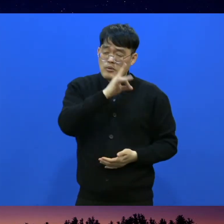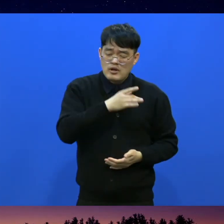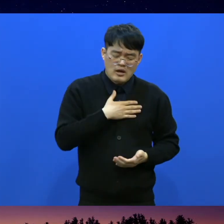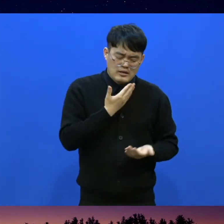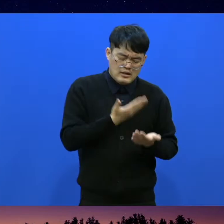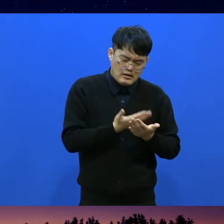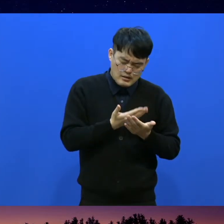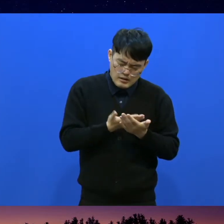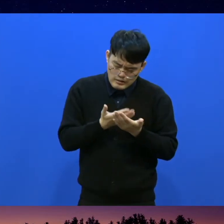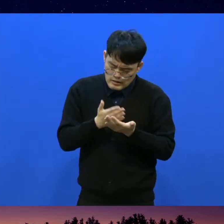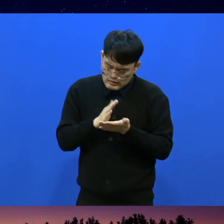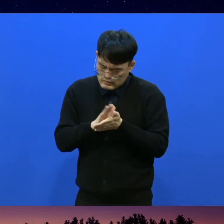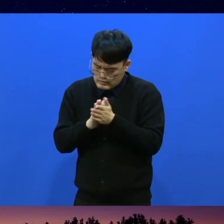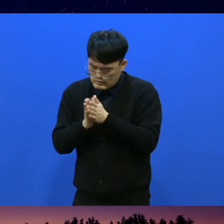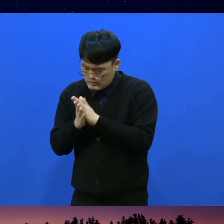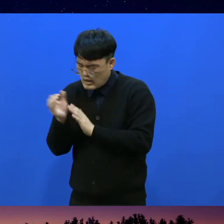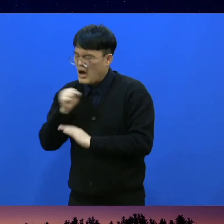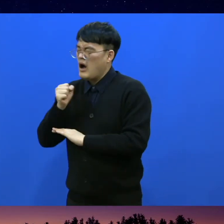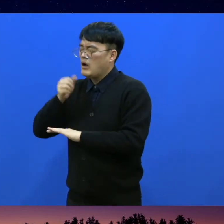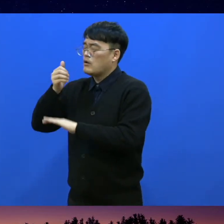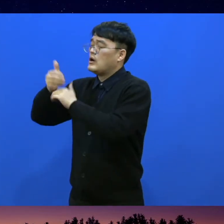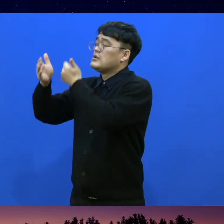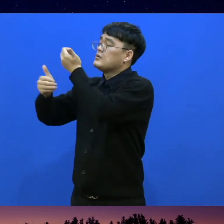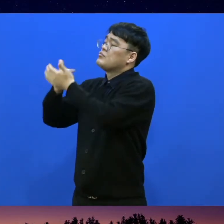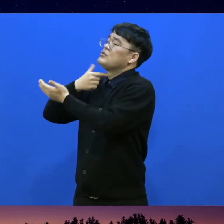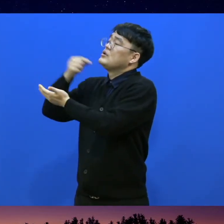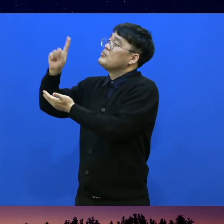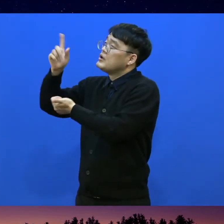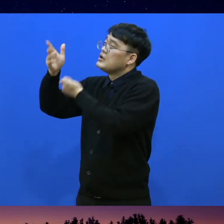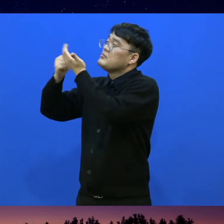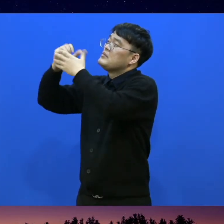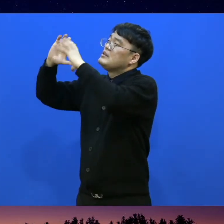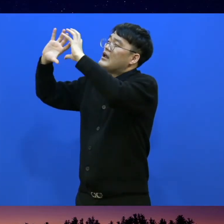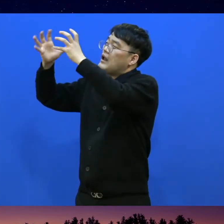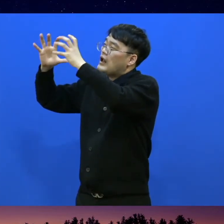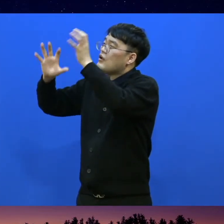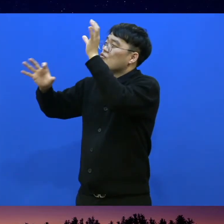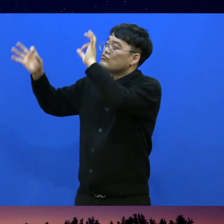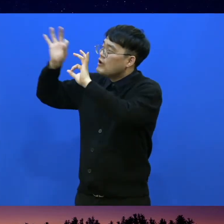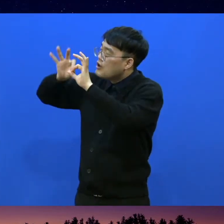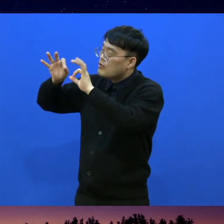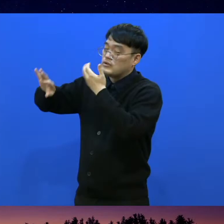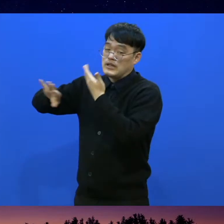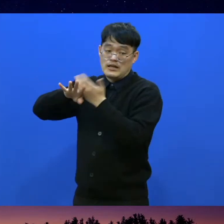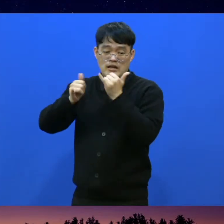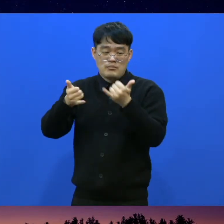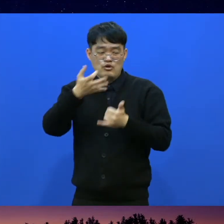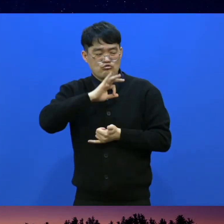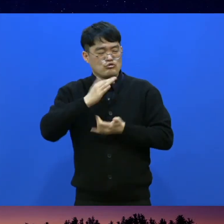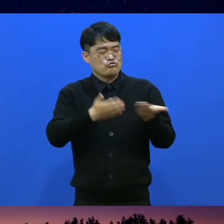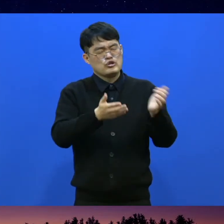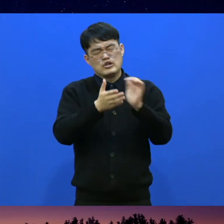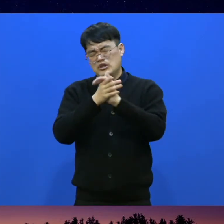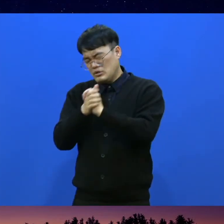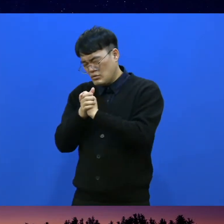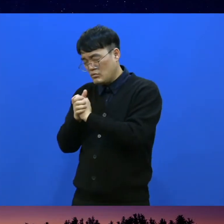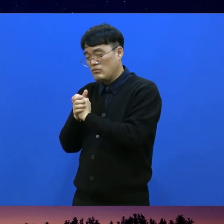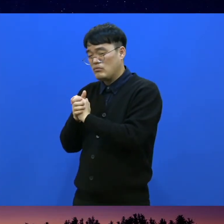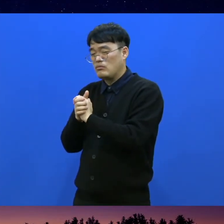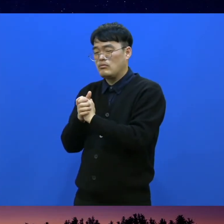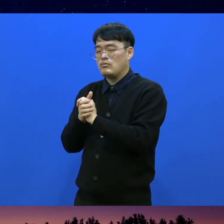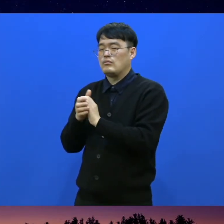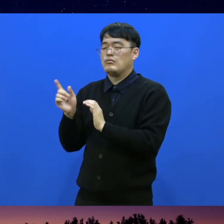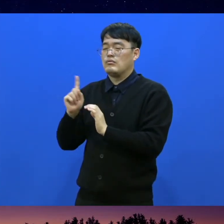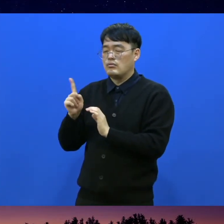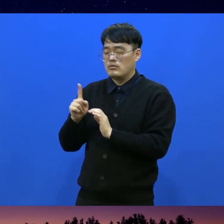돼요. 하나님의 나라를 구하십시오. 생명을 구하는 기도를 하십시오. 남에게 유익을 주는 기도를 하십시오. 저수지가 아니라